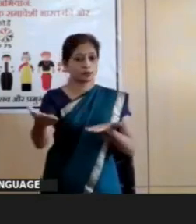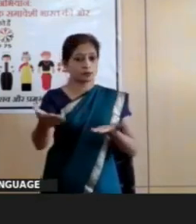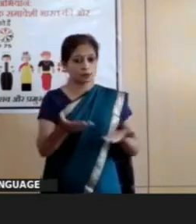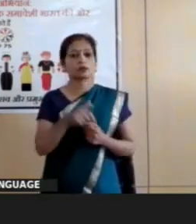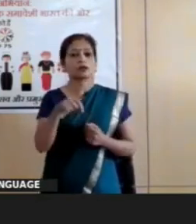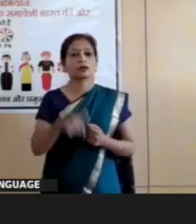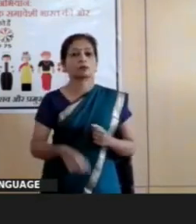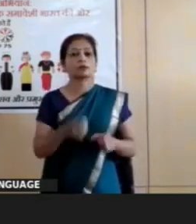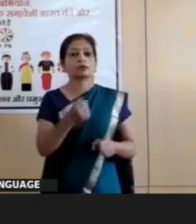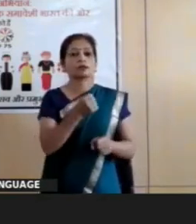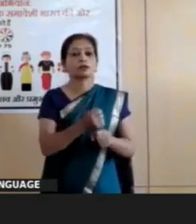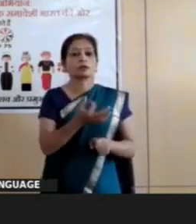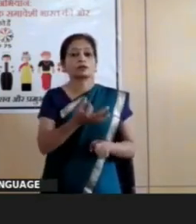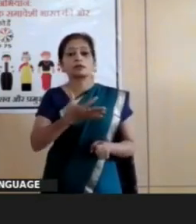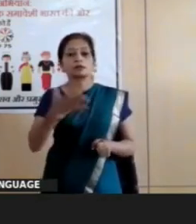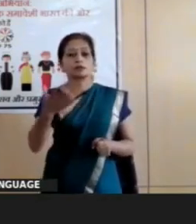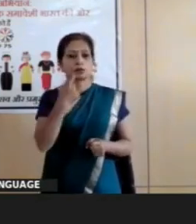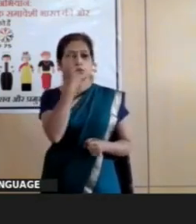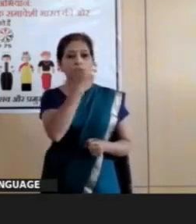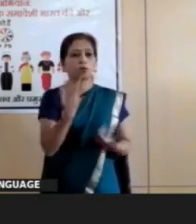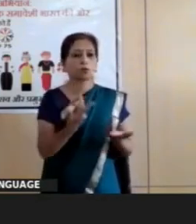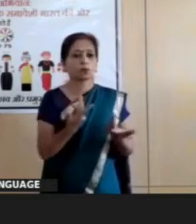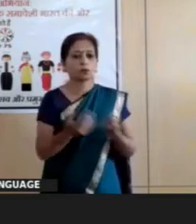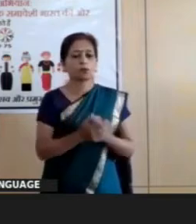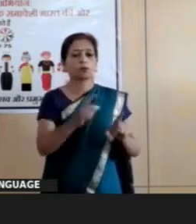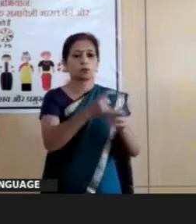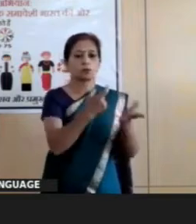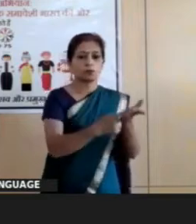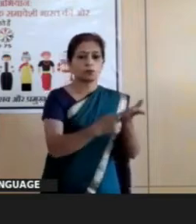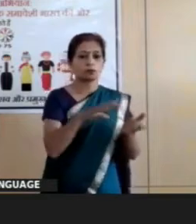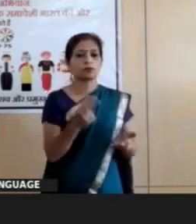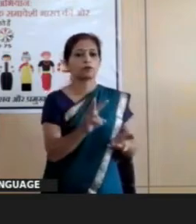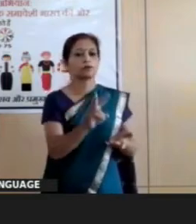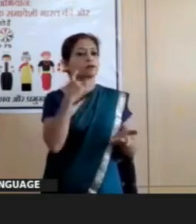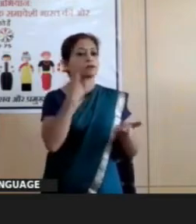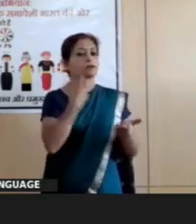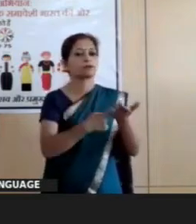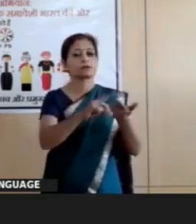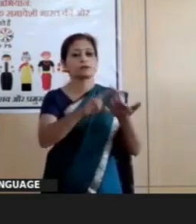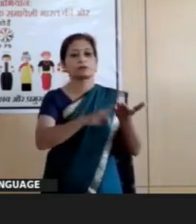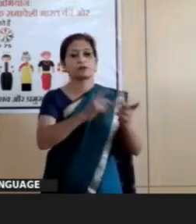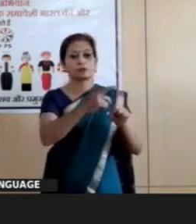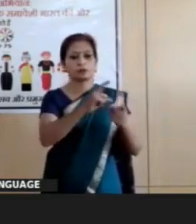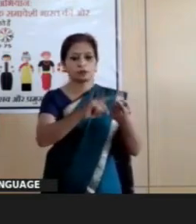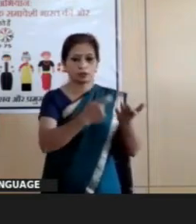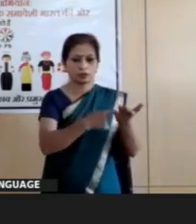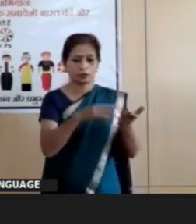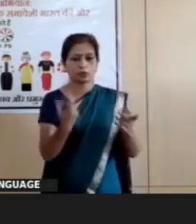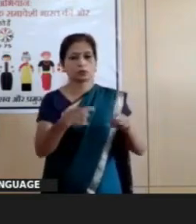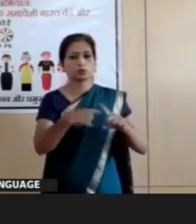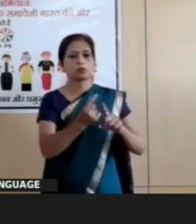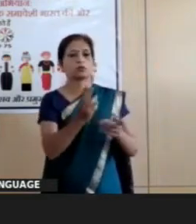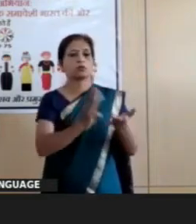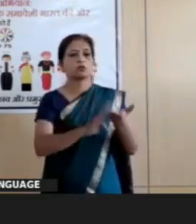साथ हमारी मुख्य अतिथि के रूप में डॉक्टर वीरेंद्र कुमार जी, केंद्रीय